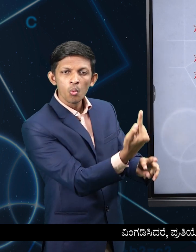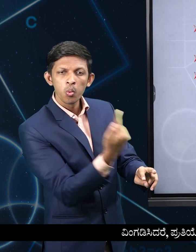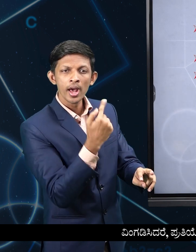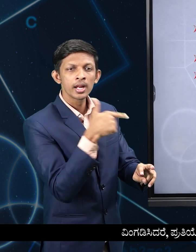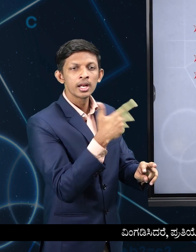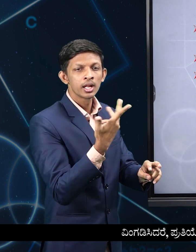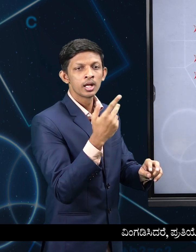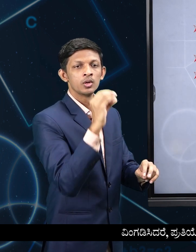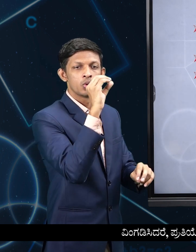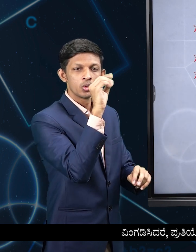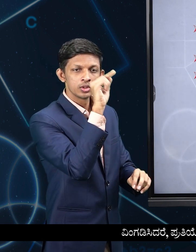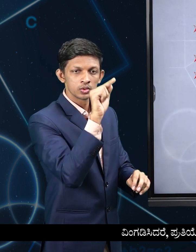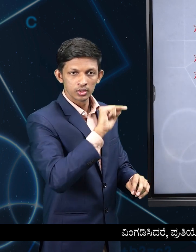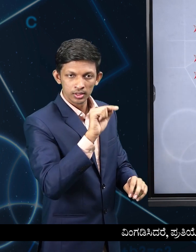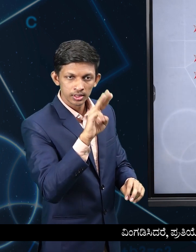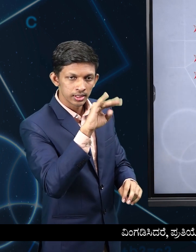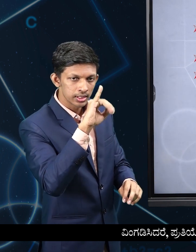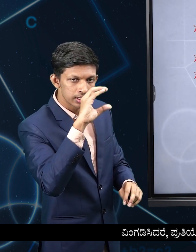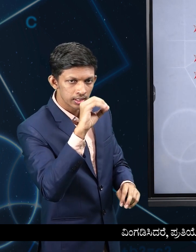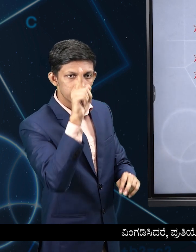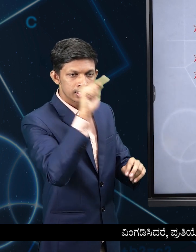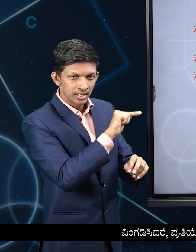360 ಡಿಗ್ರಿ / n ಆಗಿದೆ.